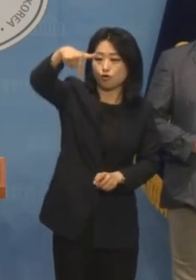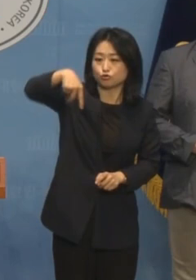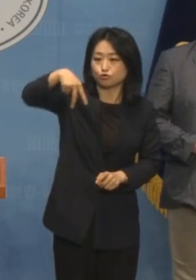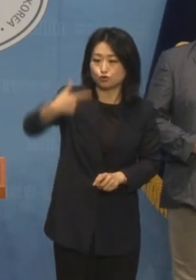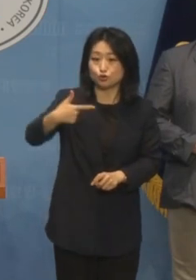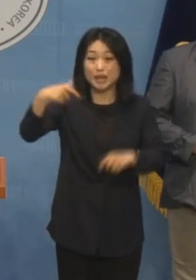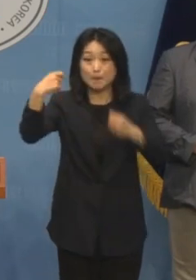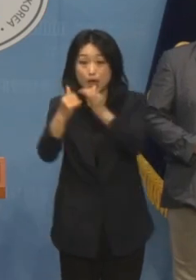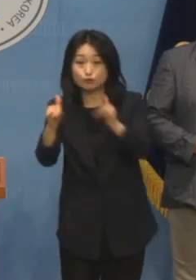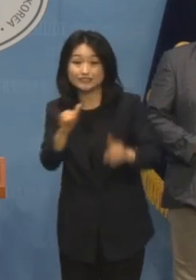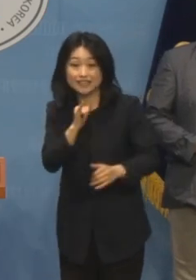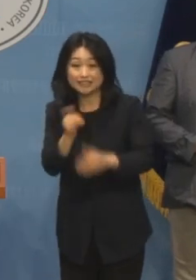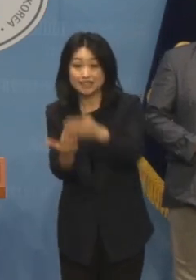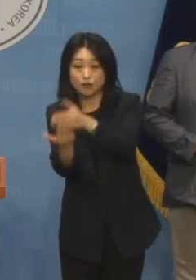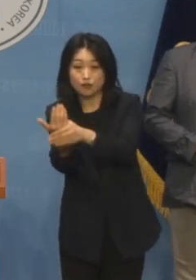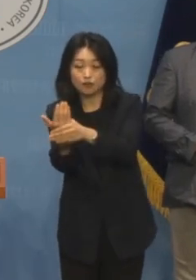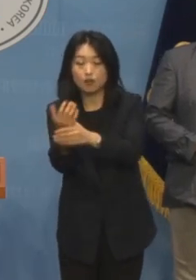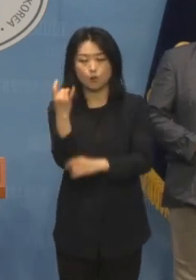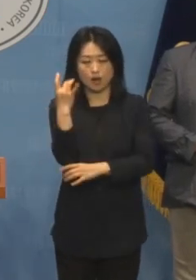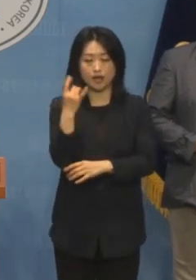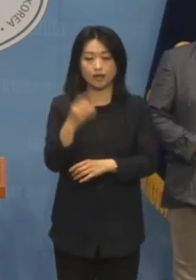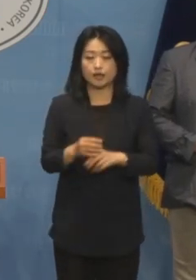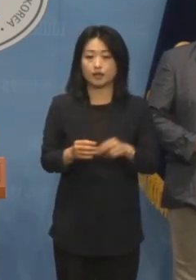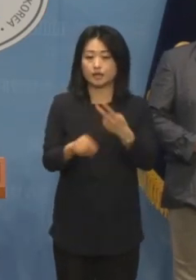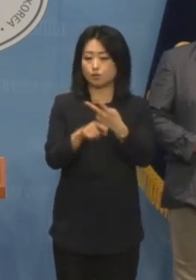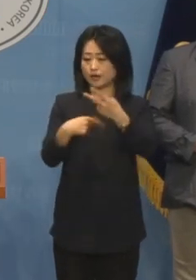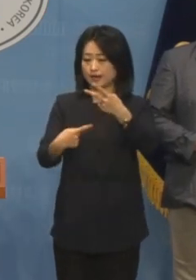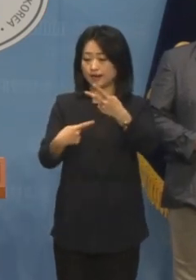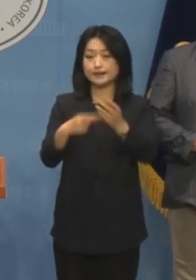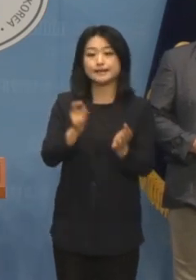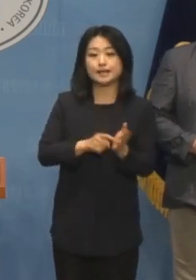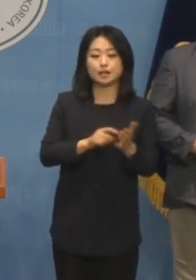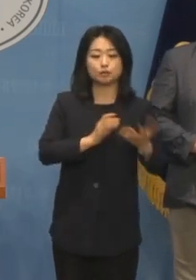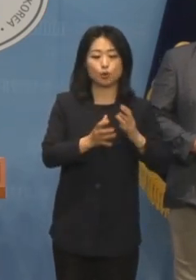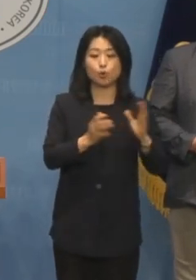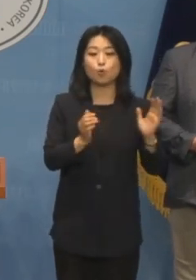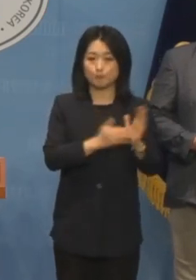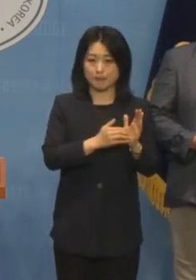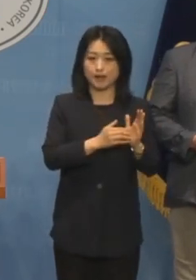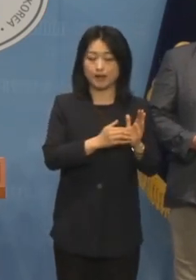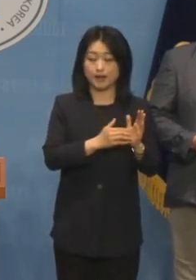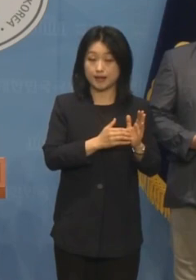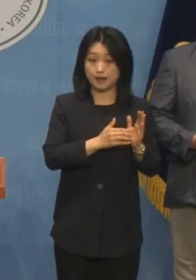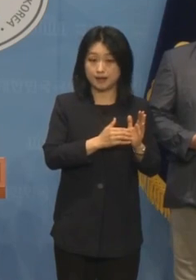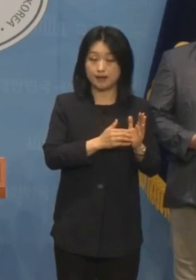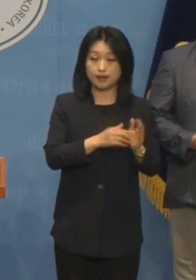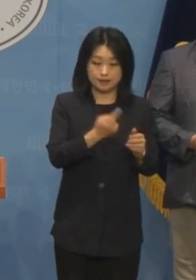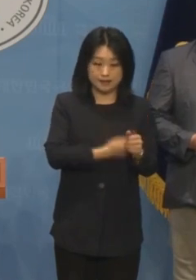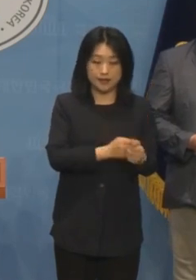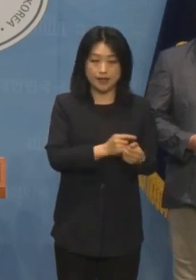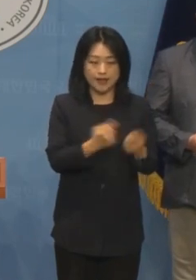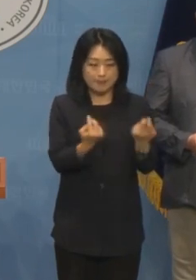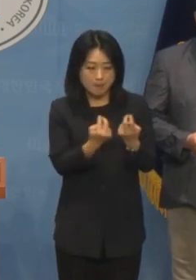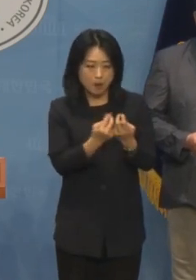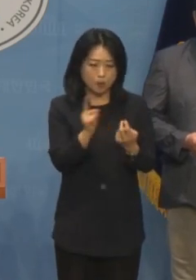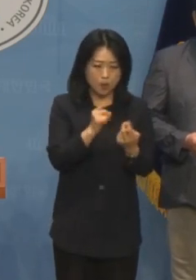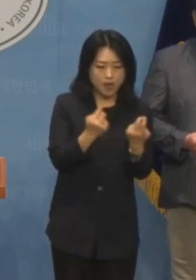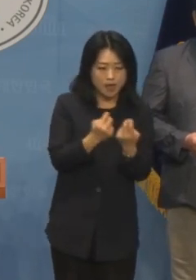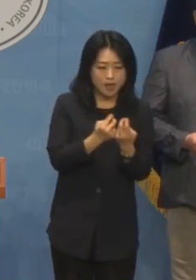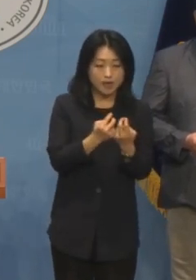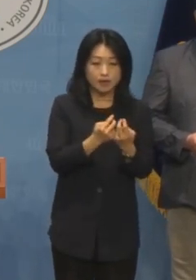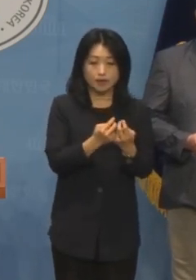되었습니다. 인권연대는 올해 1월 2일 이와 관련한 긴급 토론회를 개최한 바 있고요. 여기에서 대책 마련을 이미 촉구한 바